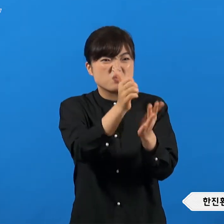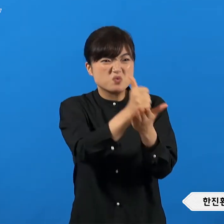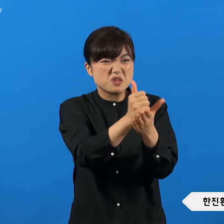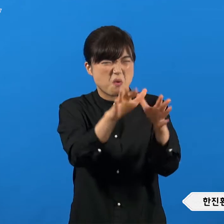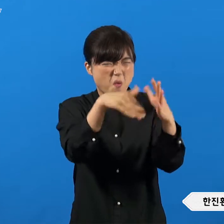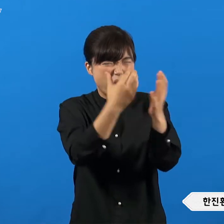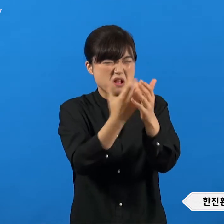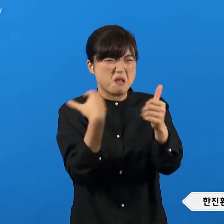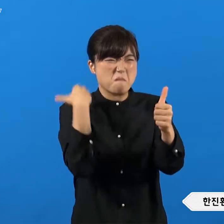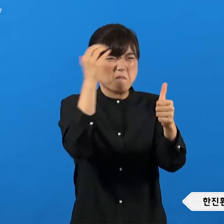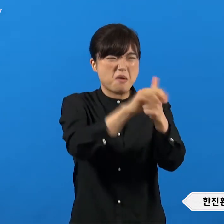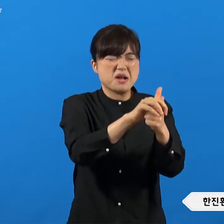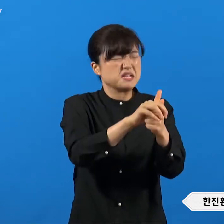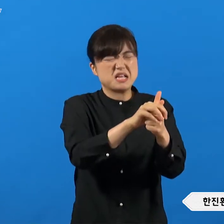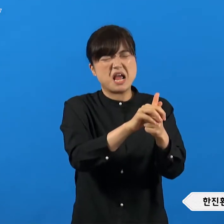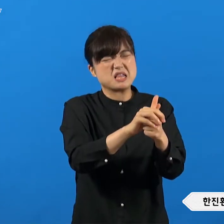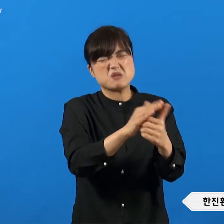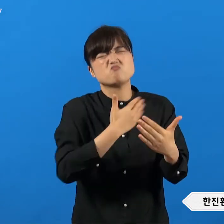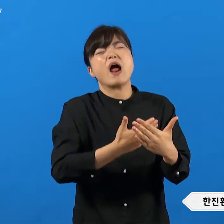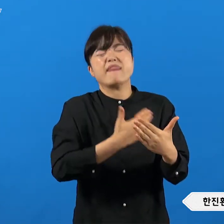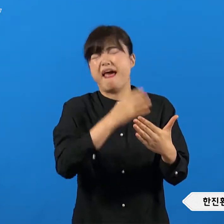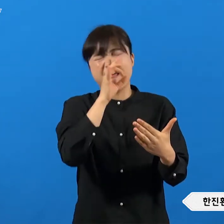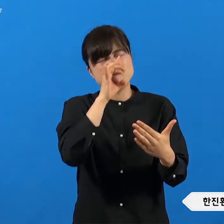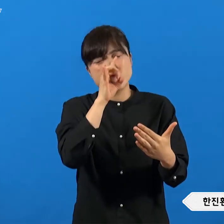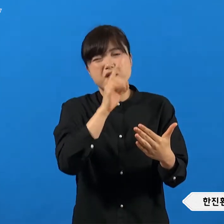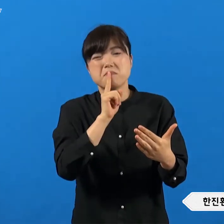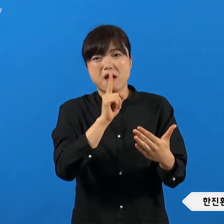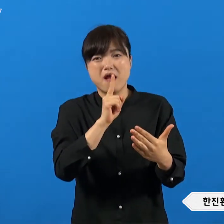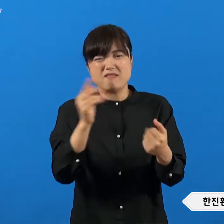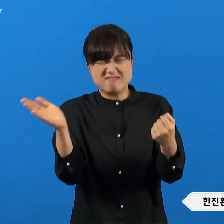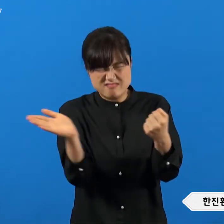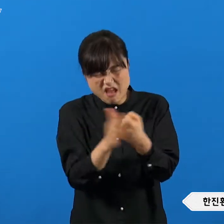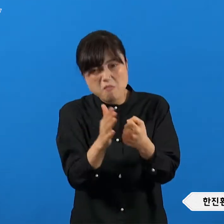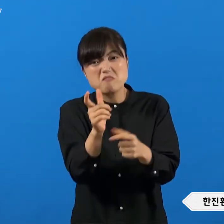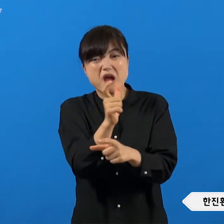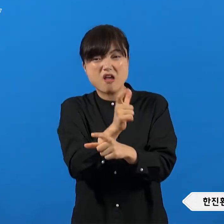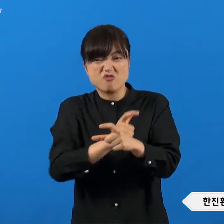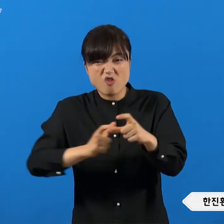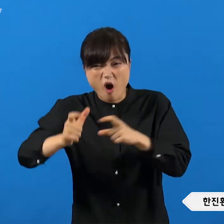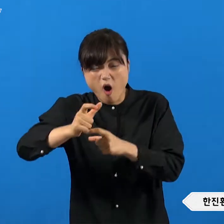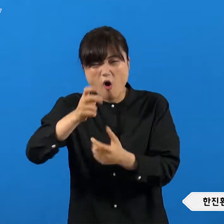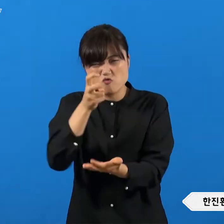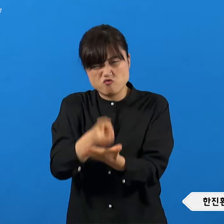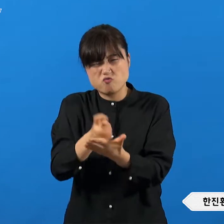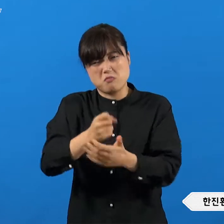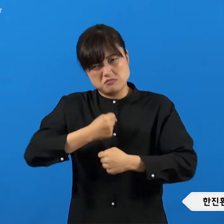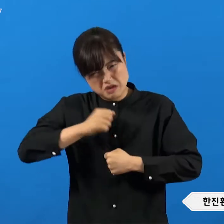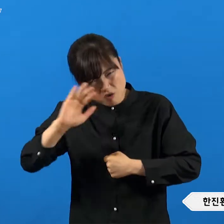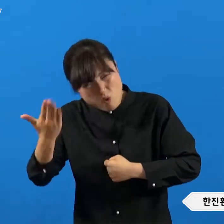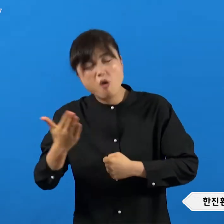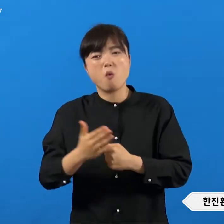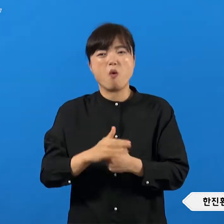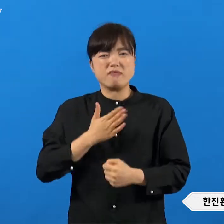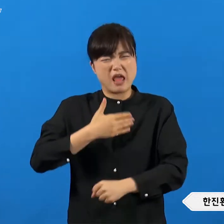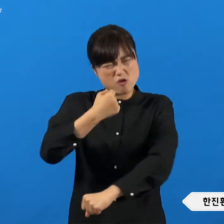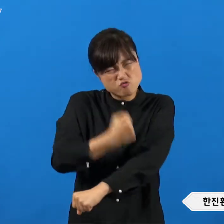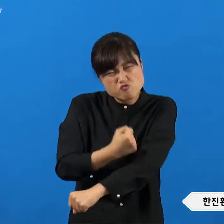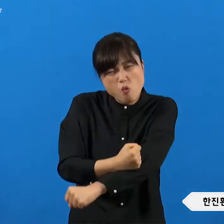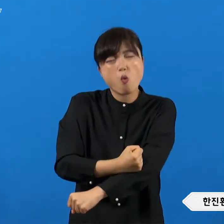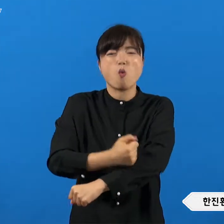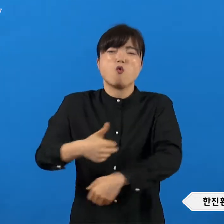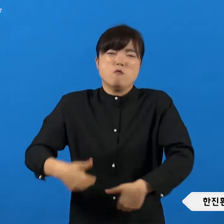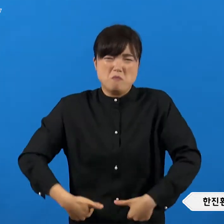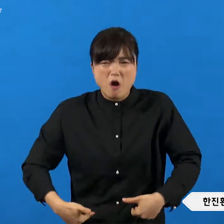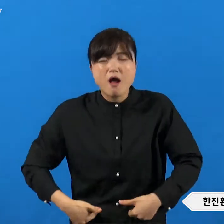튼튼하고 완전한 것은 아니라고 합니다. 그렇기 때문에 율법을 지키는 것도 있어야 되고 내 의도 좀